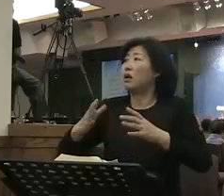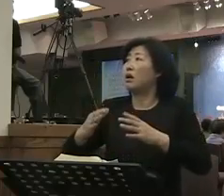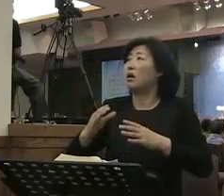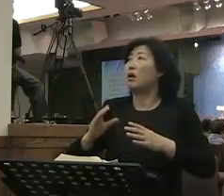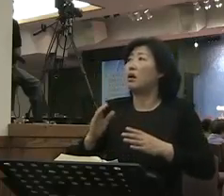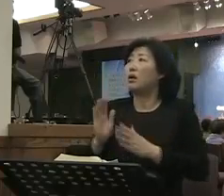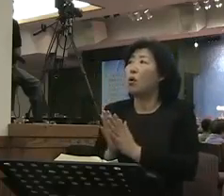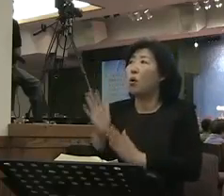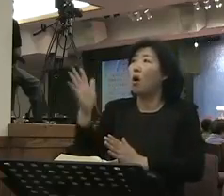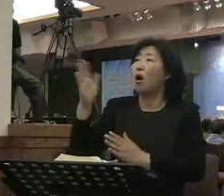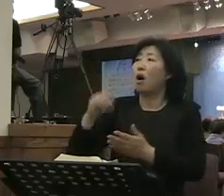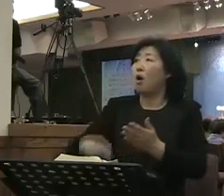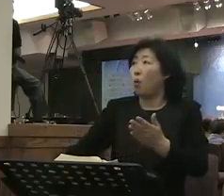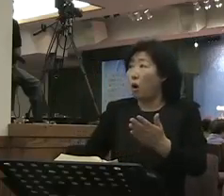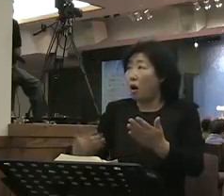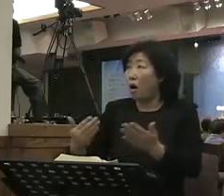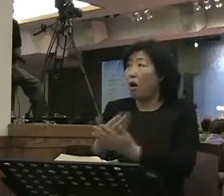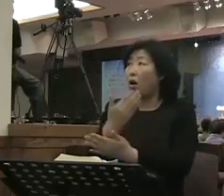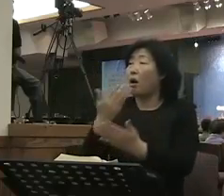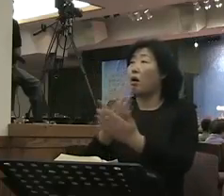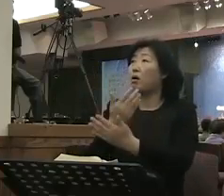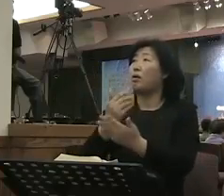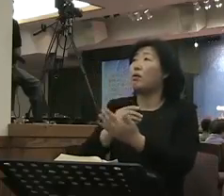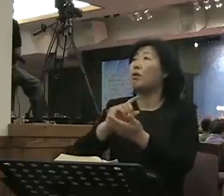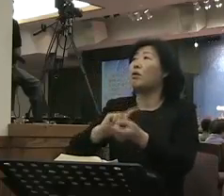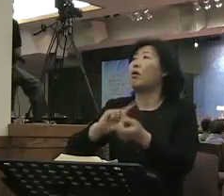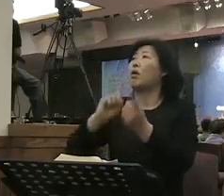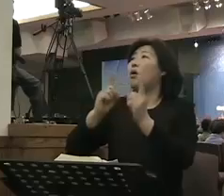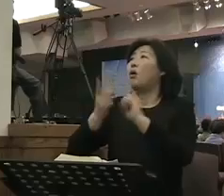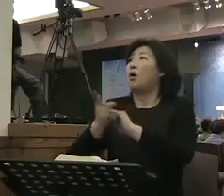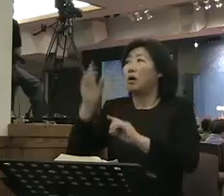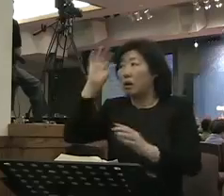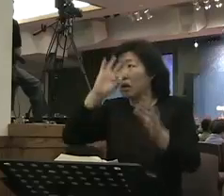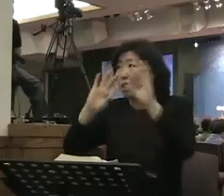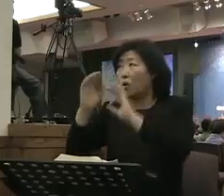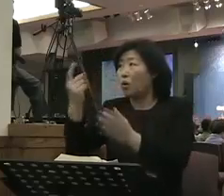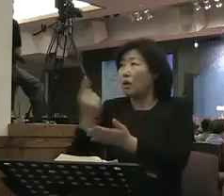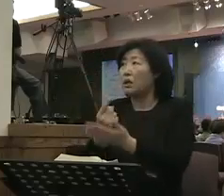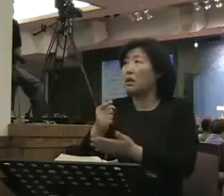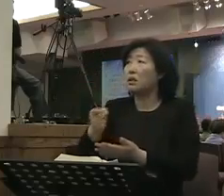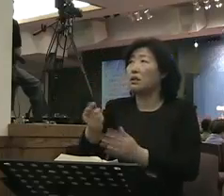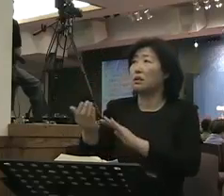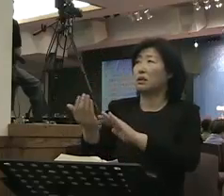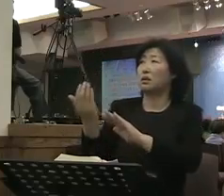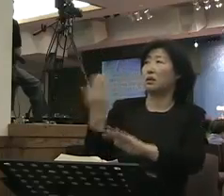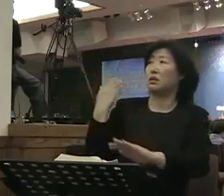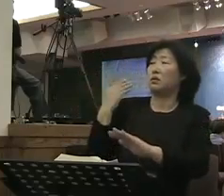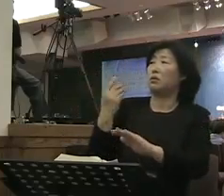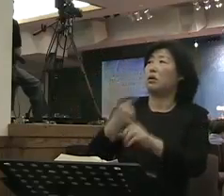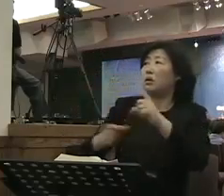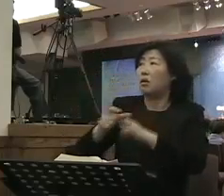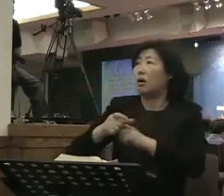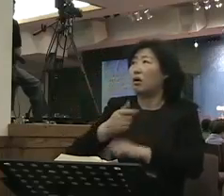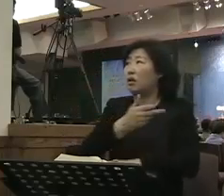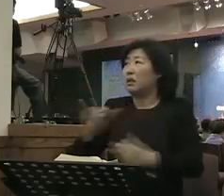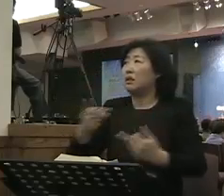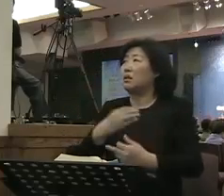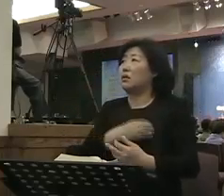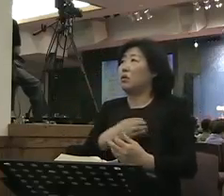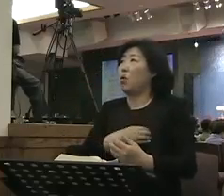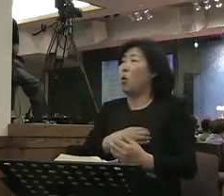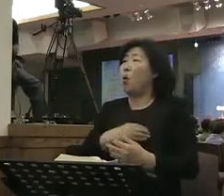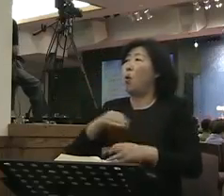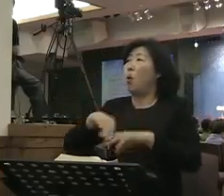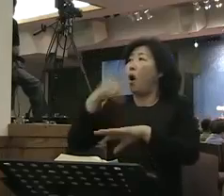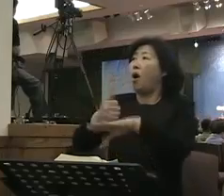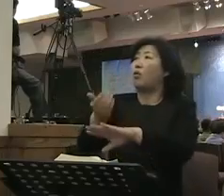영화가 회복되었고 나의 고문관들과 대신들이 나를 찾아왔으며 나는 이전보다 더 큰 영예를 받으면서